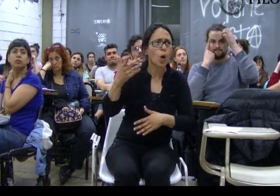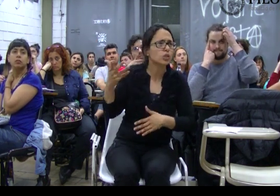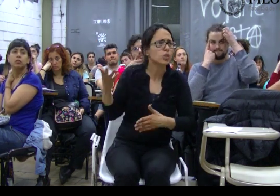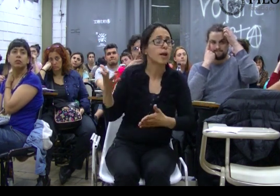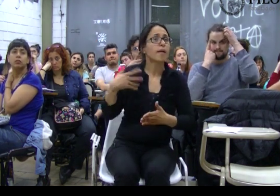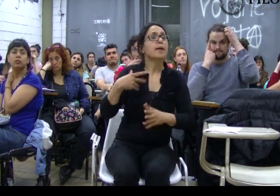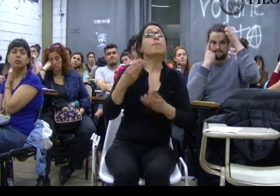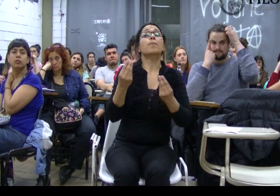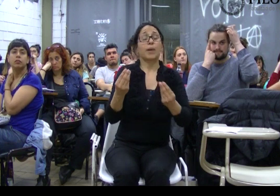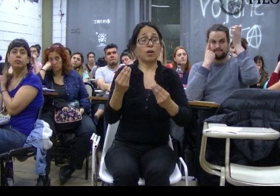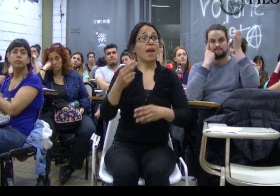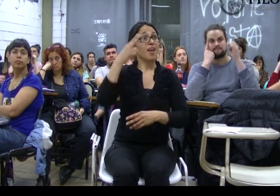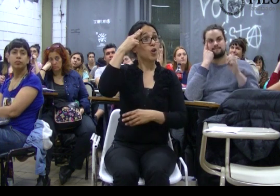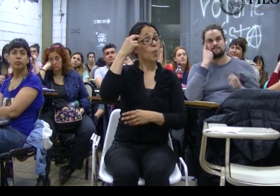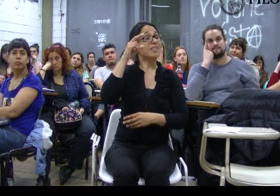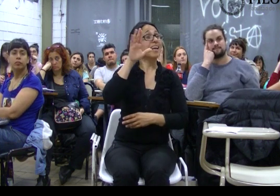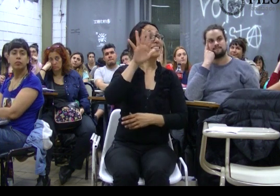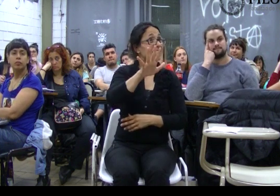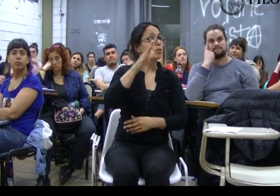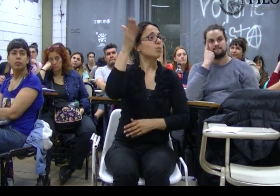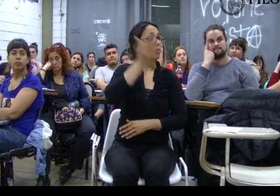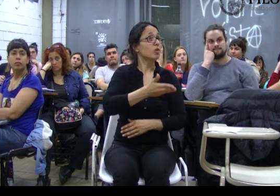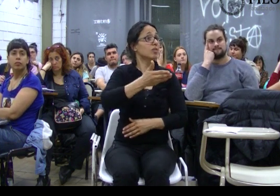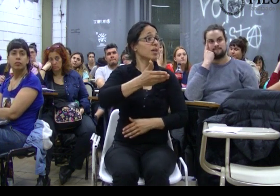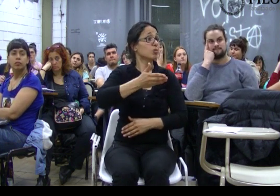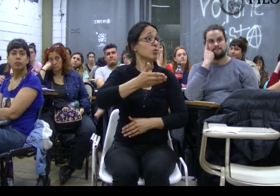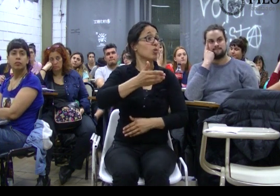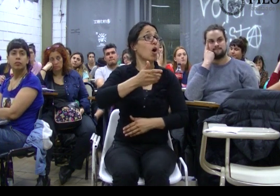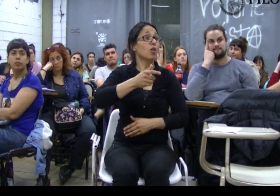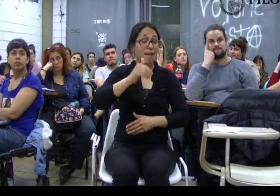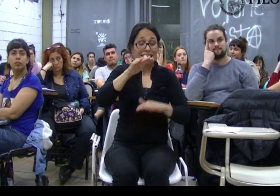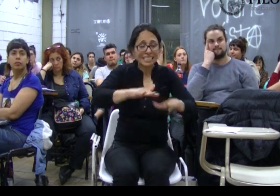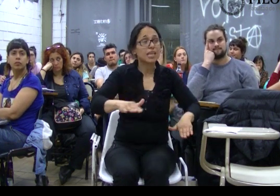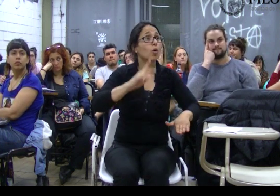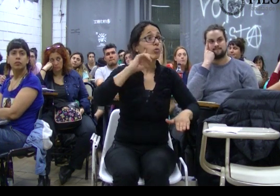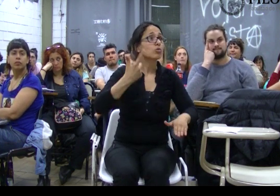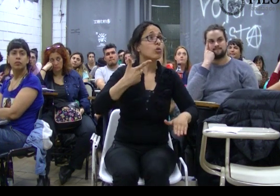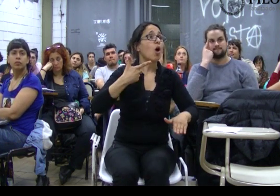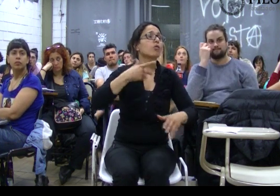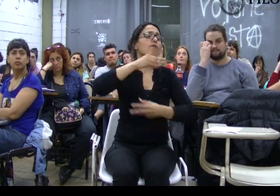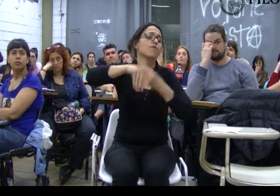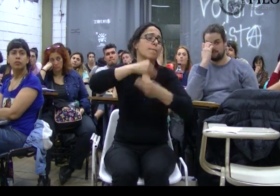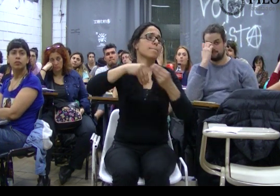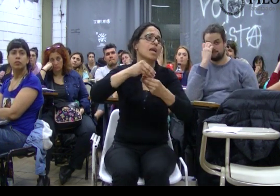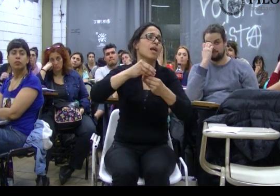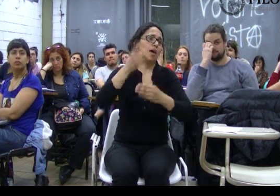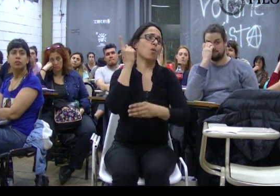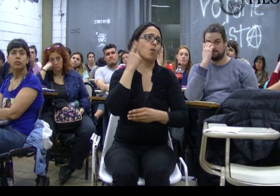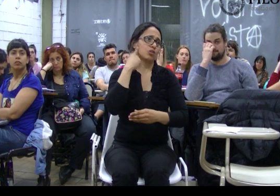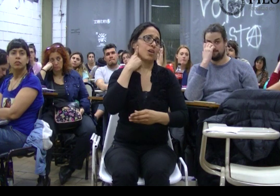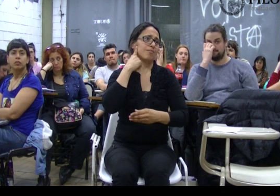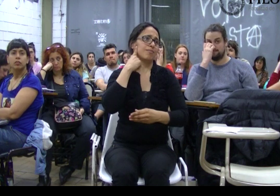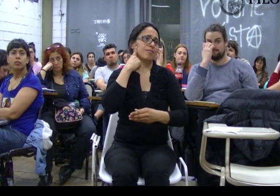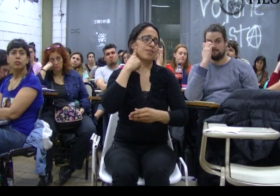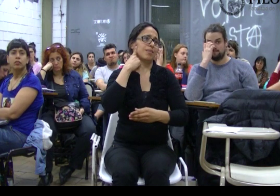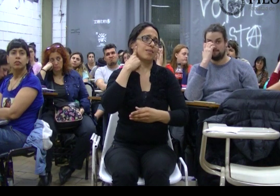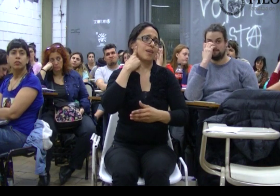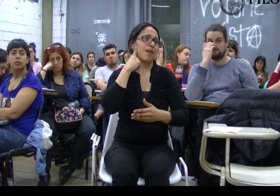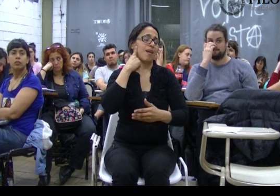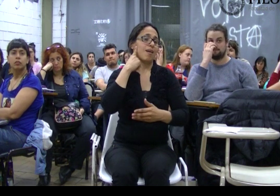el 95% de los chicos sordos nace en familias donde todos son oyentes y la lengua de señas no